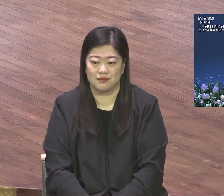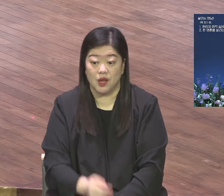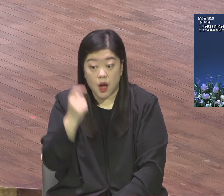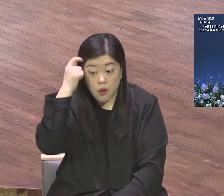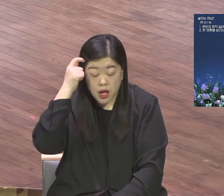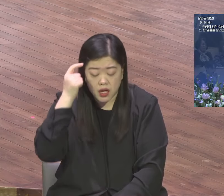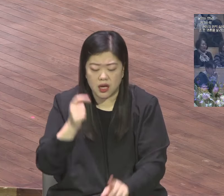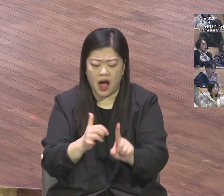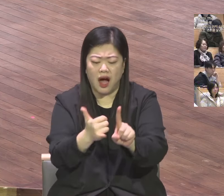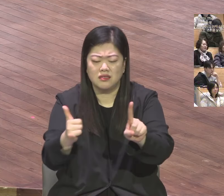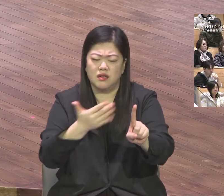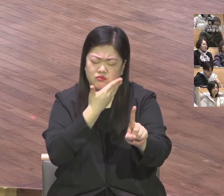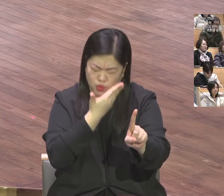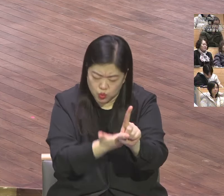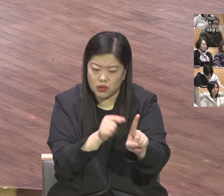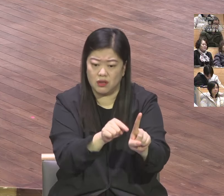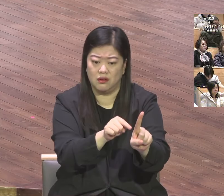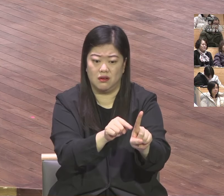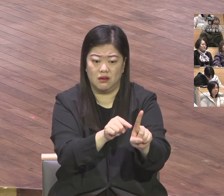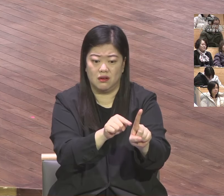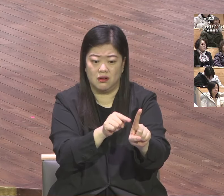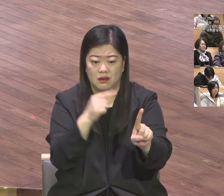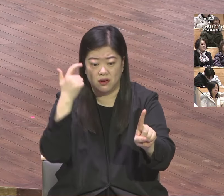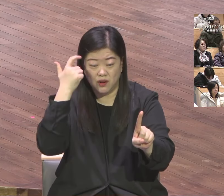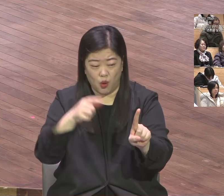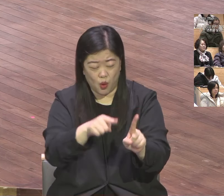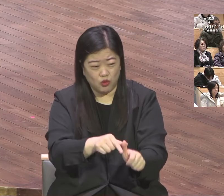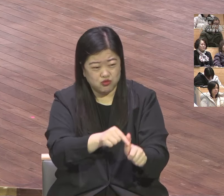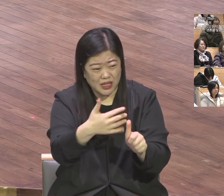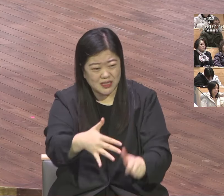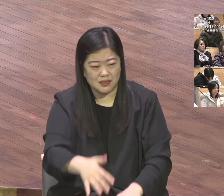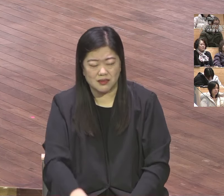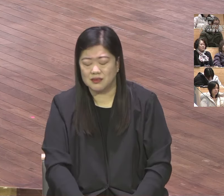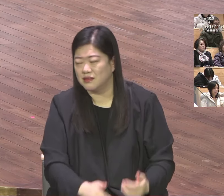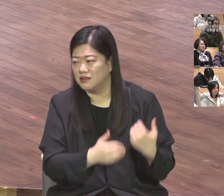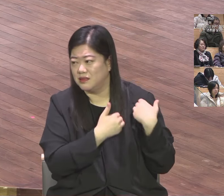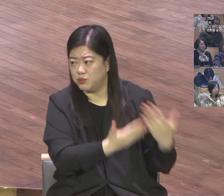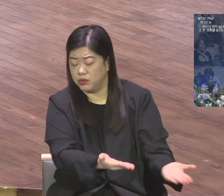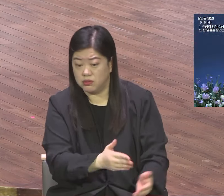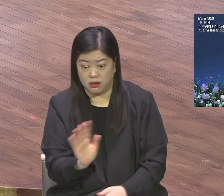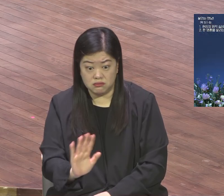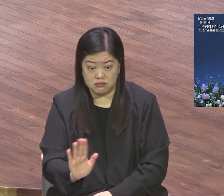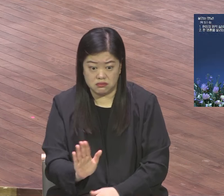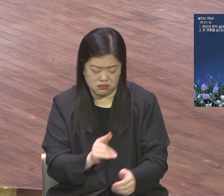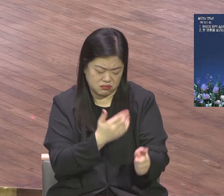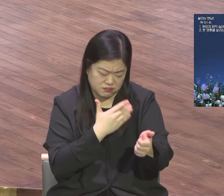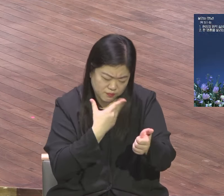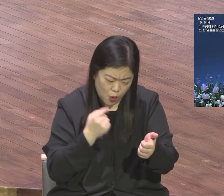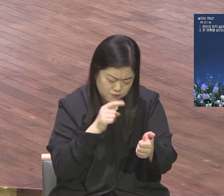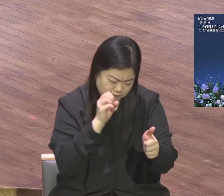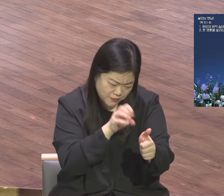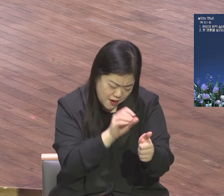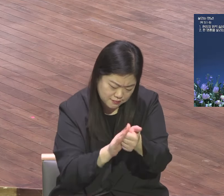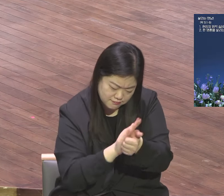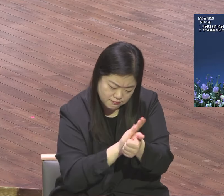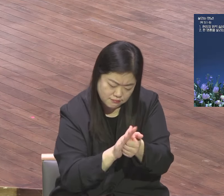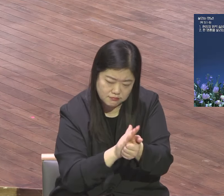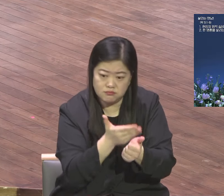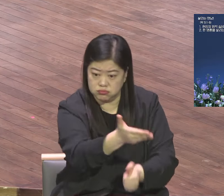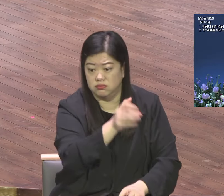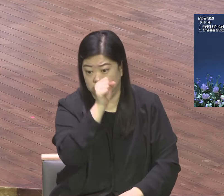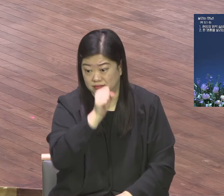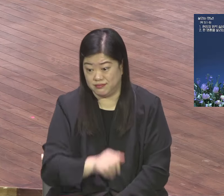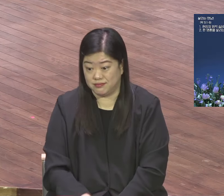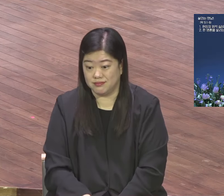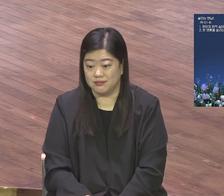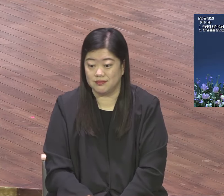소중함을 놓치지 말자. 한 영혼의 소중함. 예수님은 그라사의 광인 이 한 사람, 미처 무덤